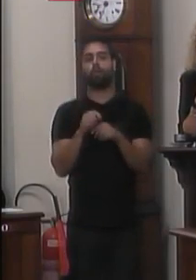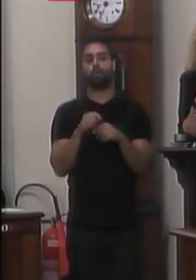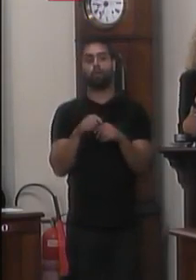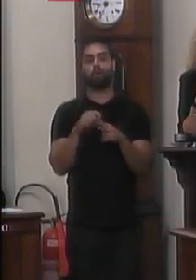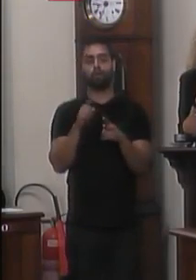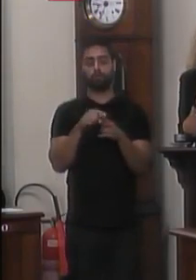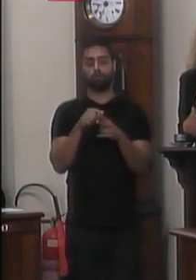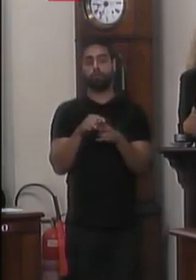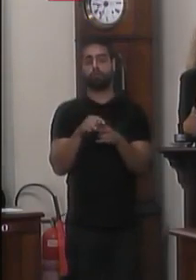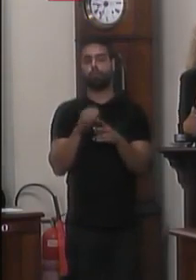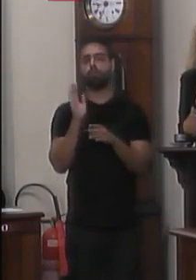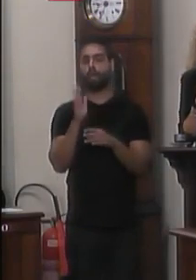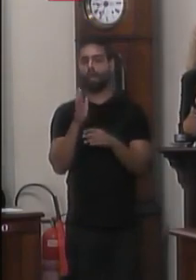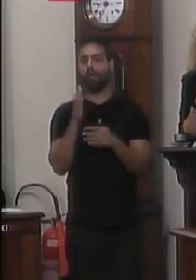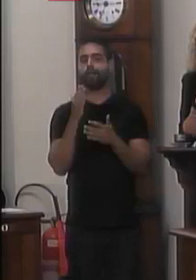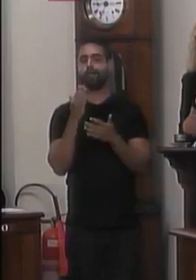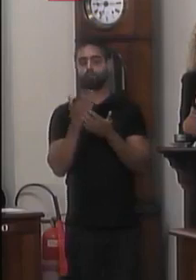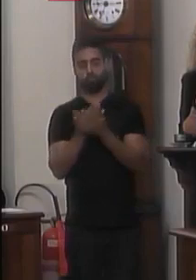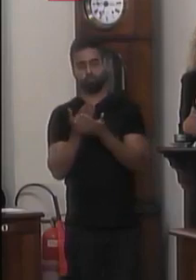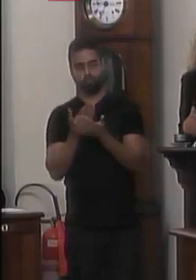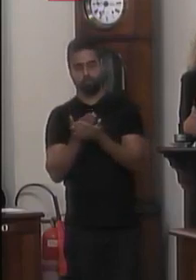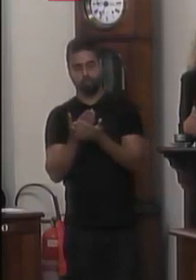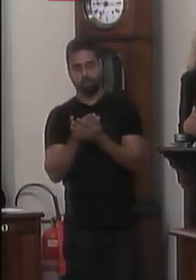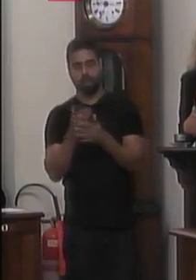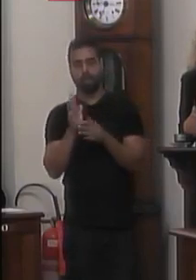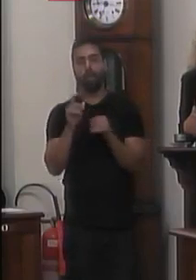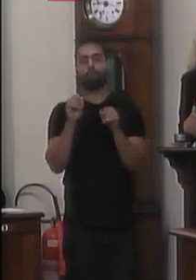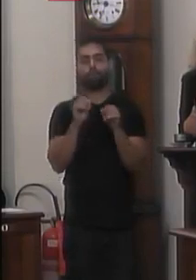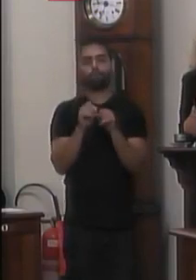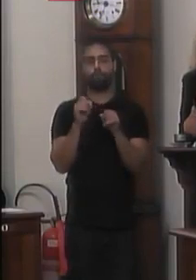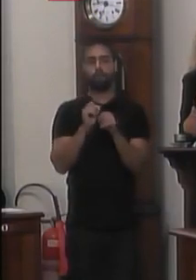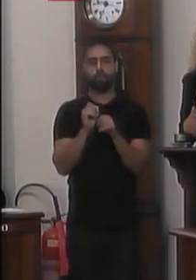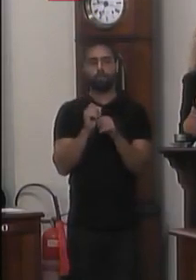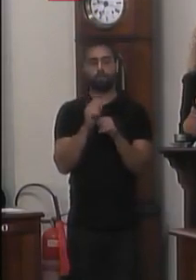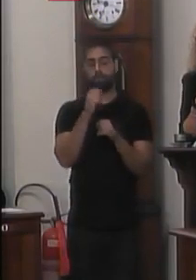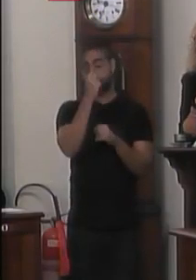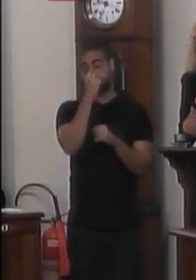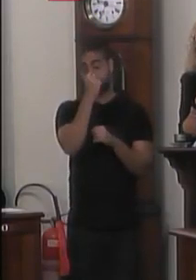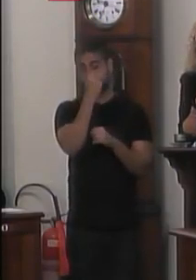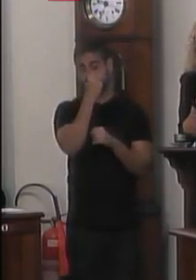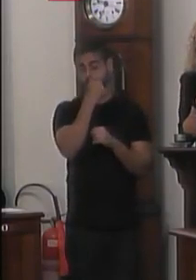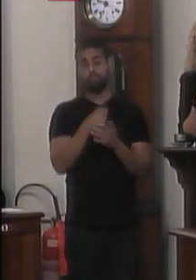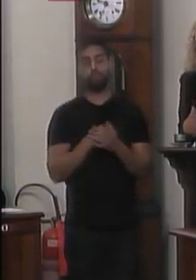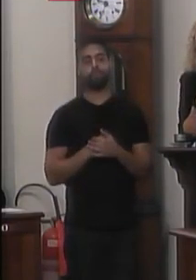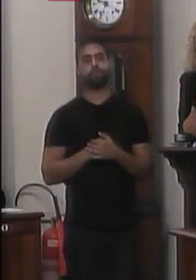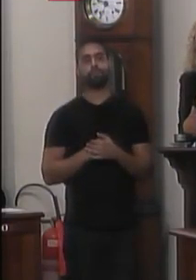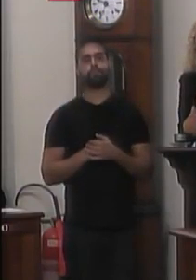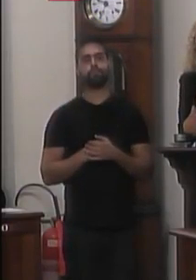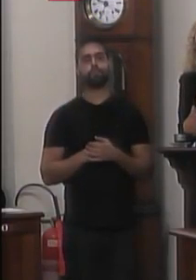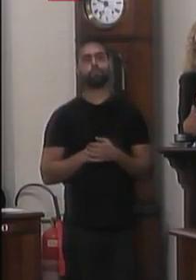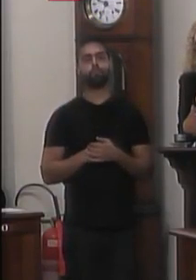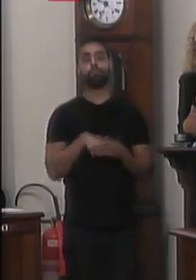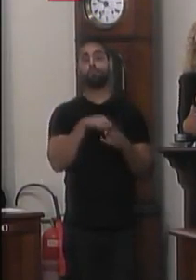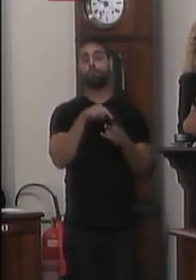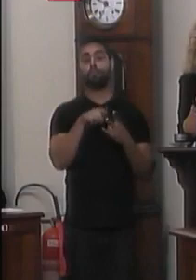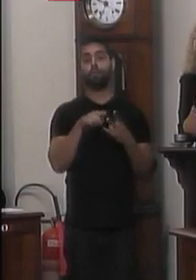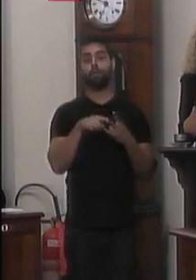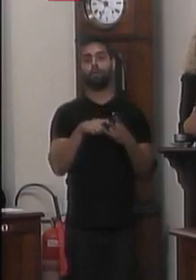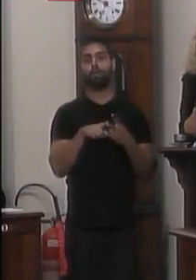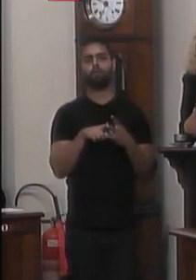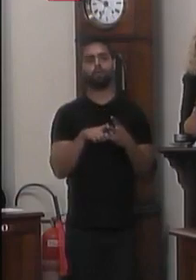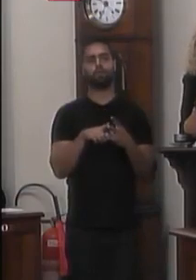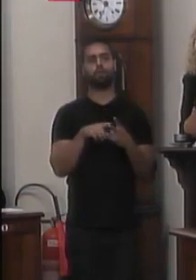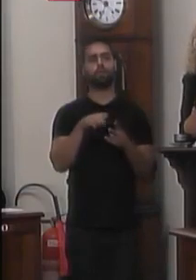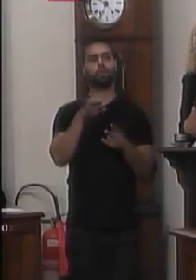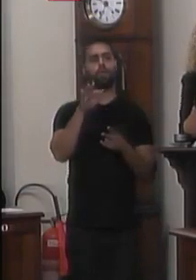Então, isso está sendo estudado, está sendo feito, está sendo implementado. Em relação à